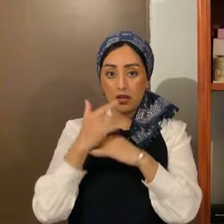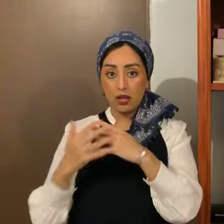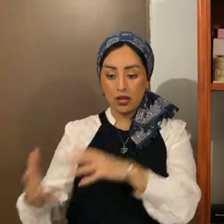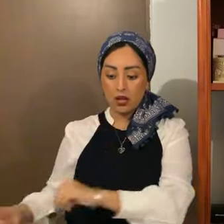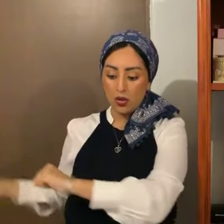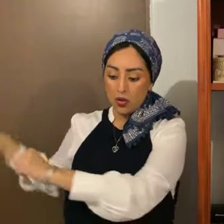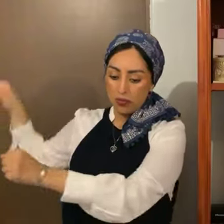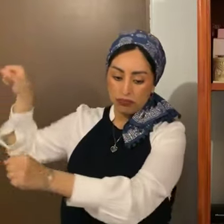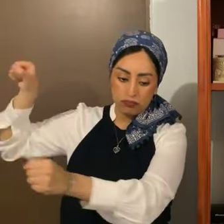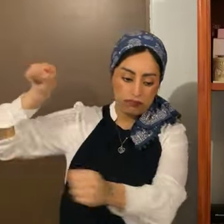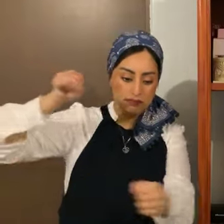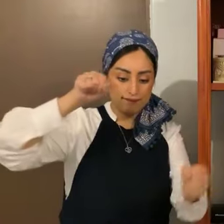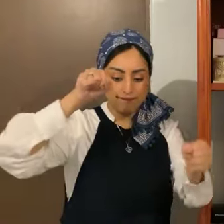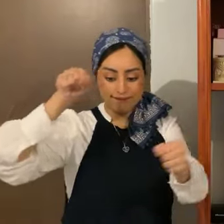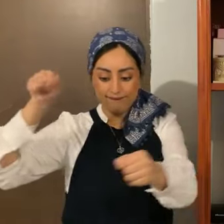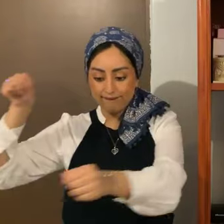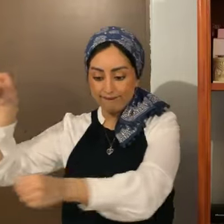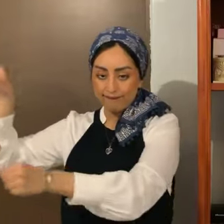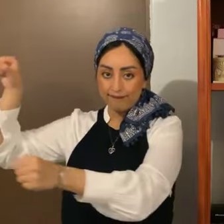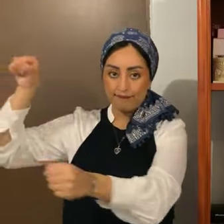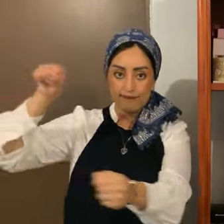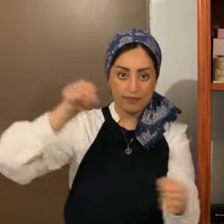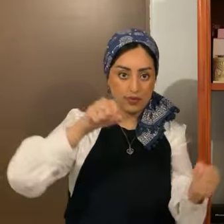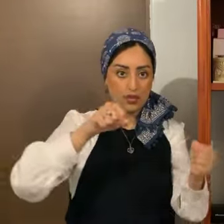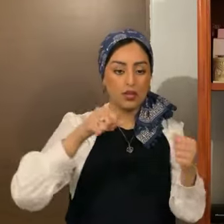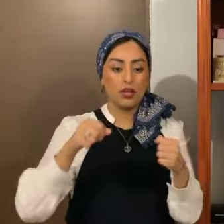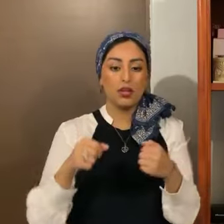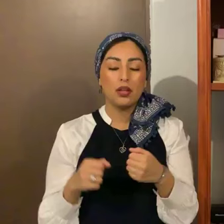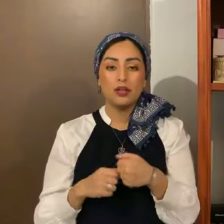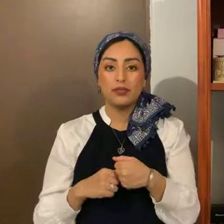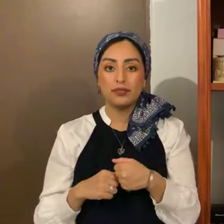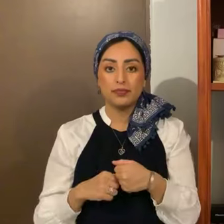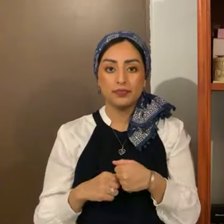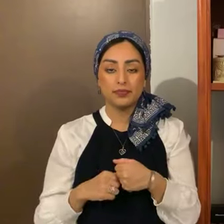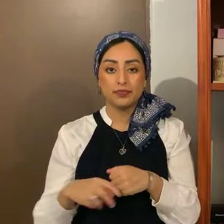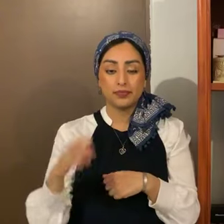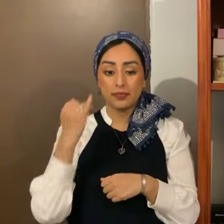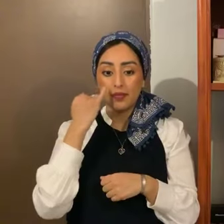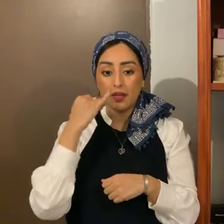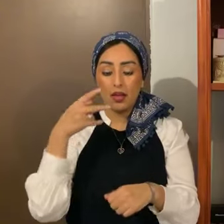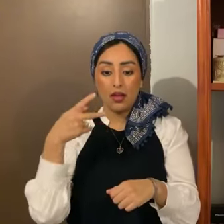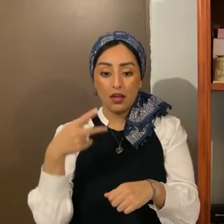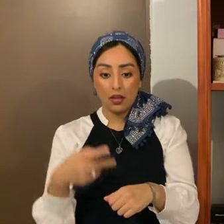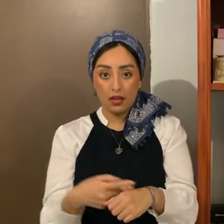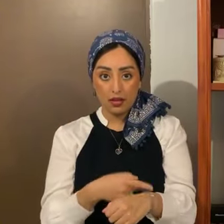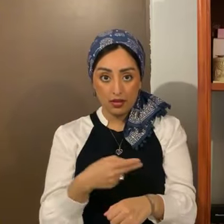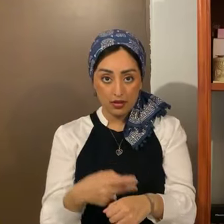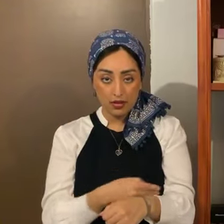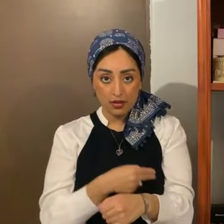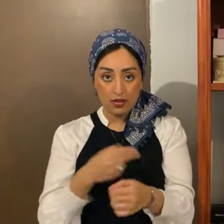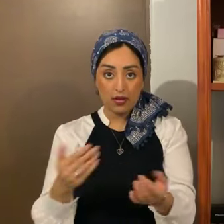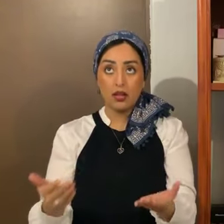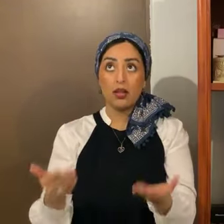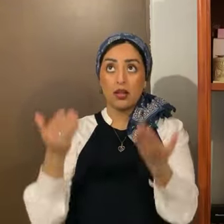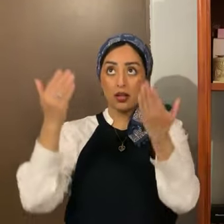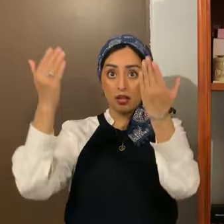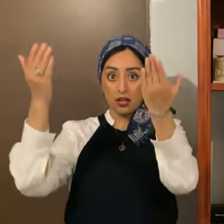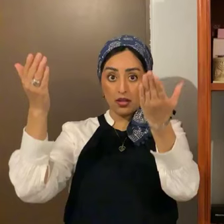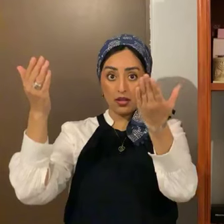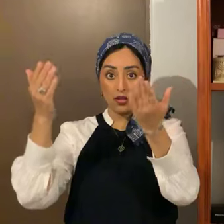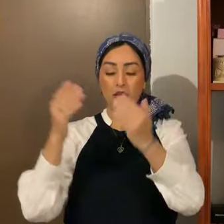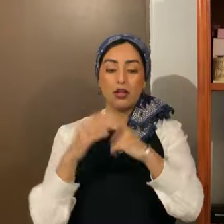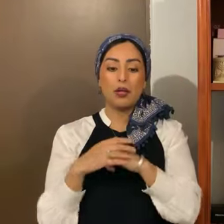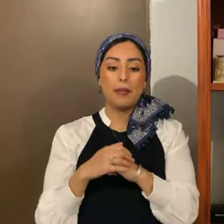altar alrededor. Pero fíjense cómo dice el 6. Mas si de ovejas fuere la ofrenda, su